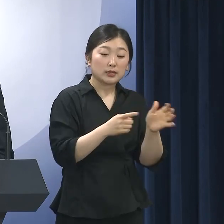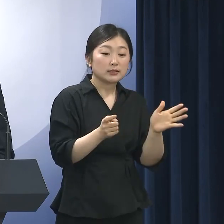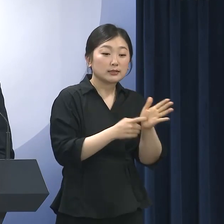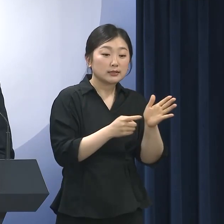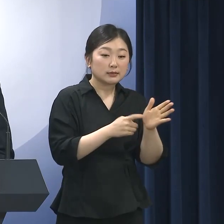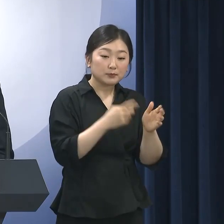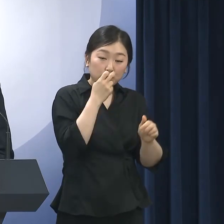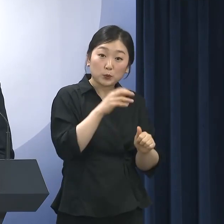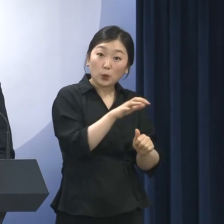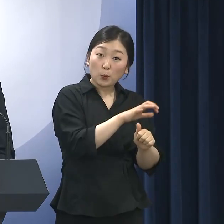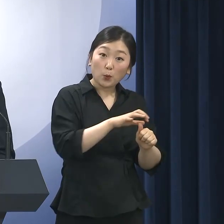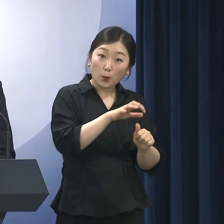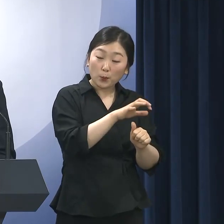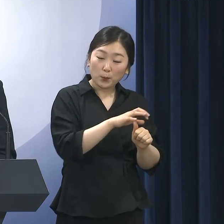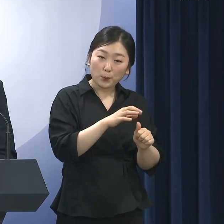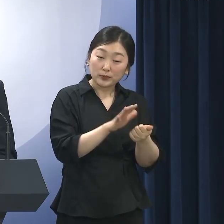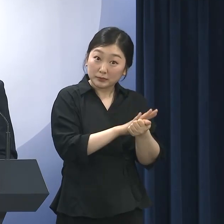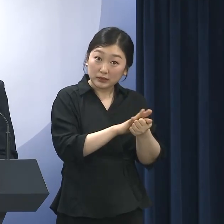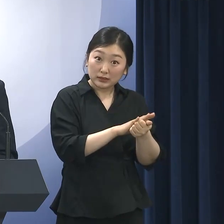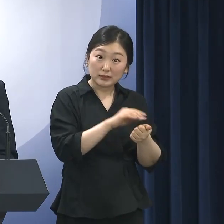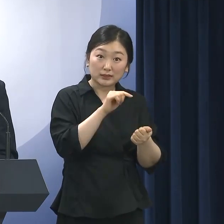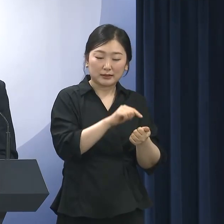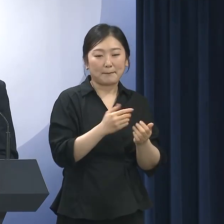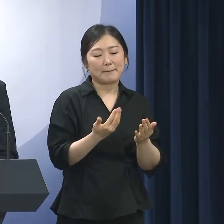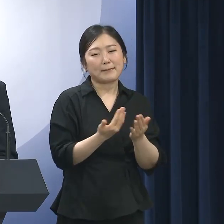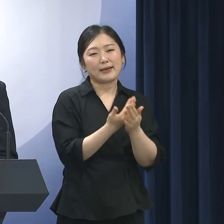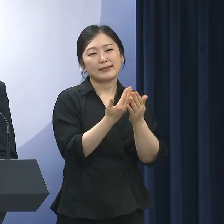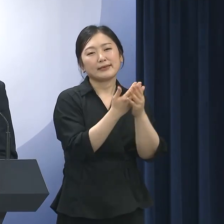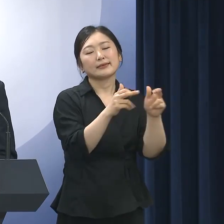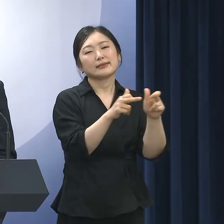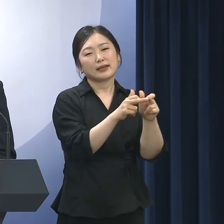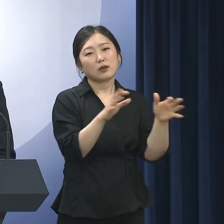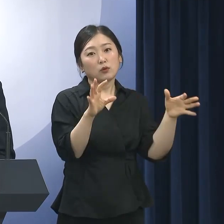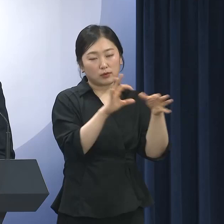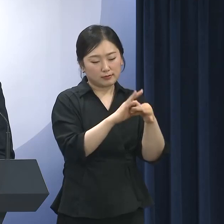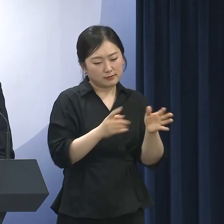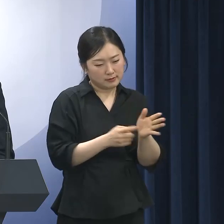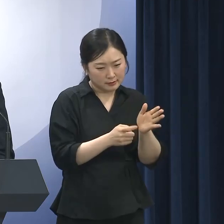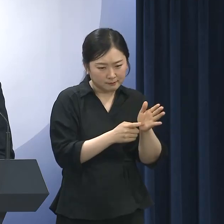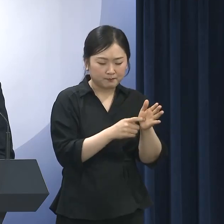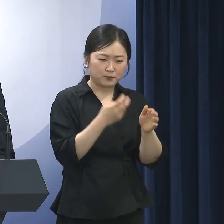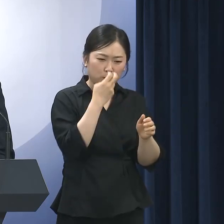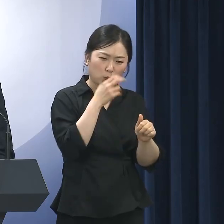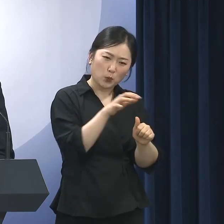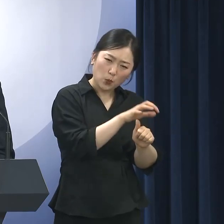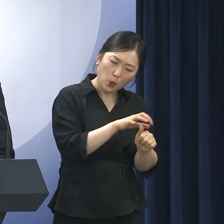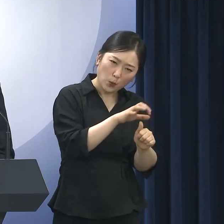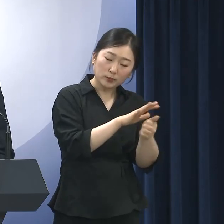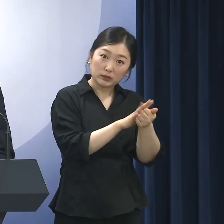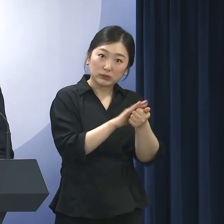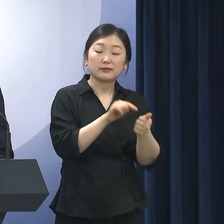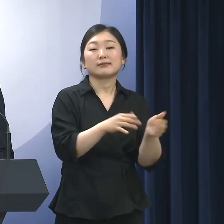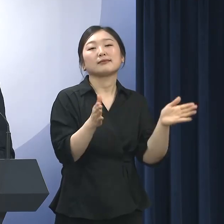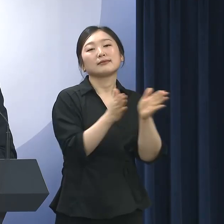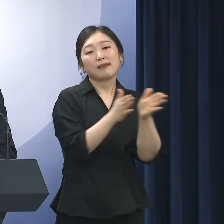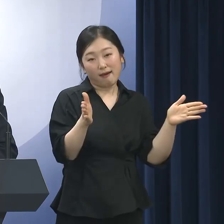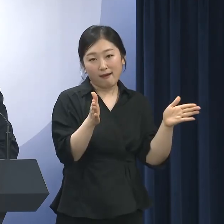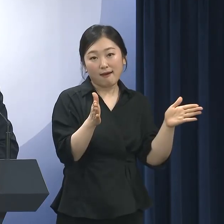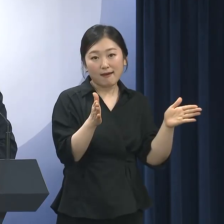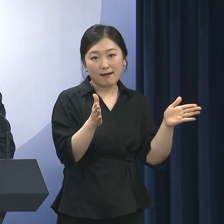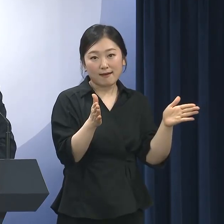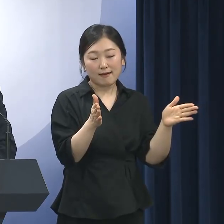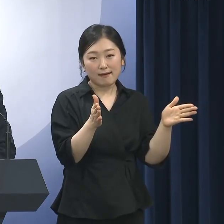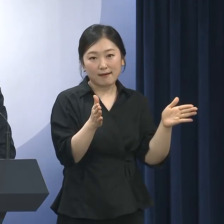금년 상반기에 발달 장애인에 대한 그 긴급 돌봄 서비스를 제가 시작을 했습니다. 이거 같은